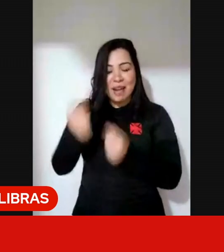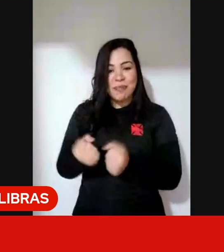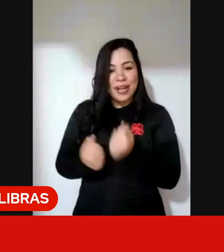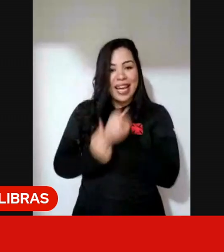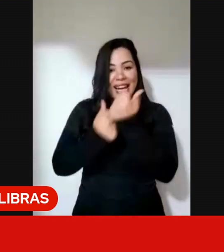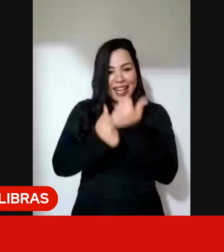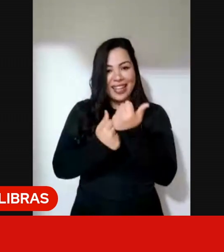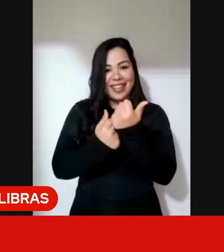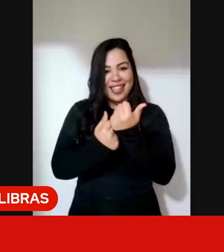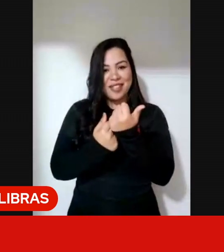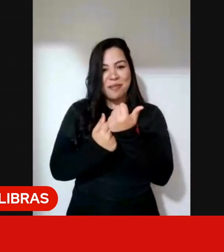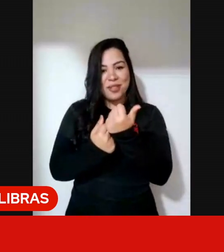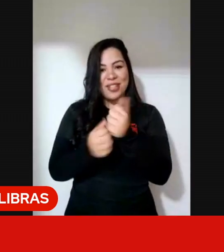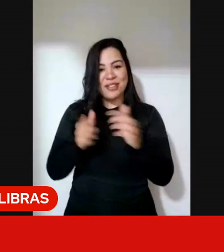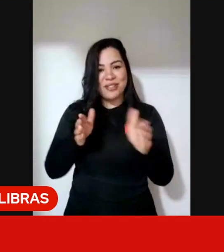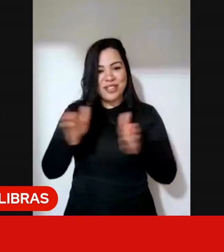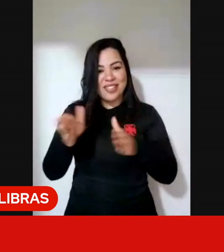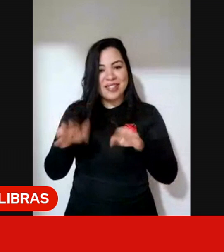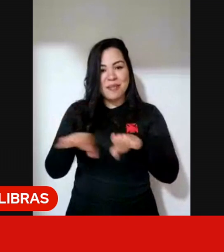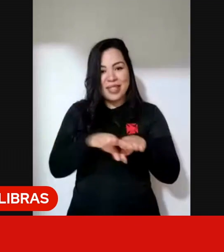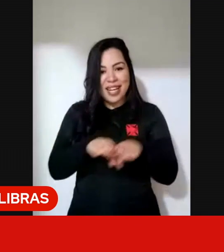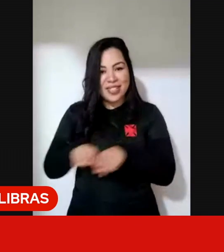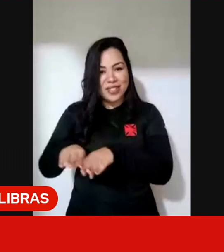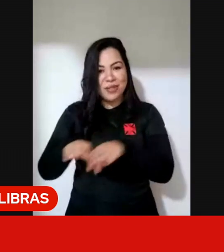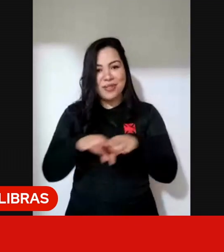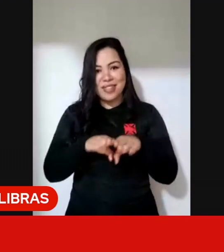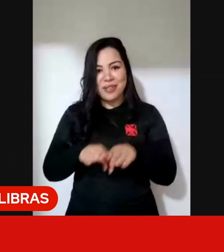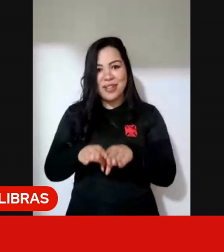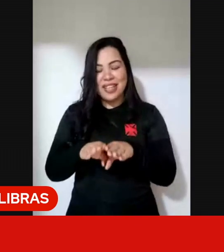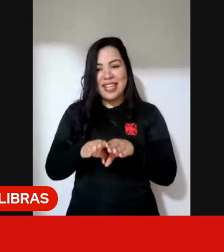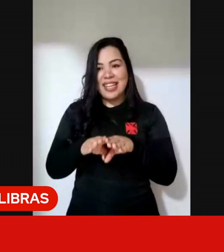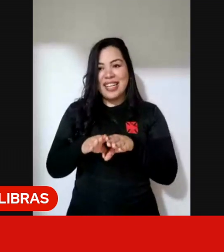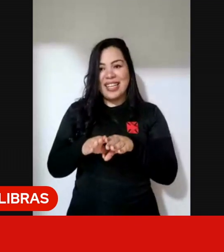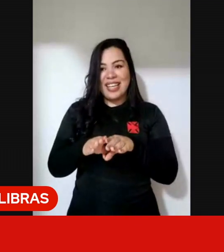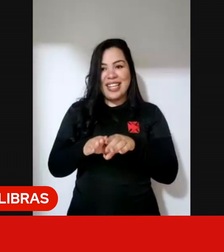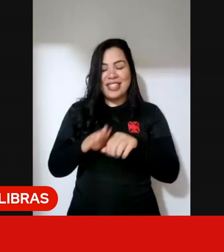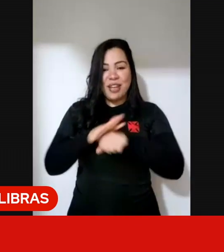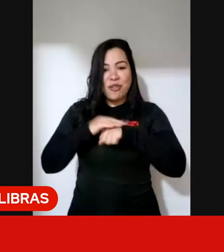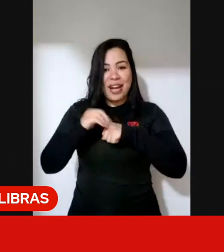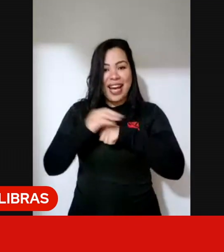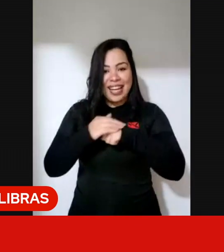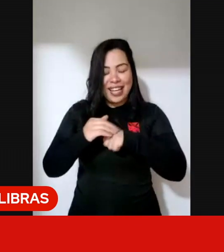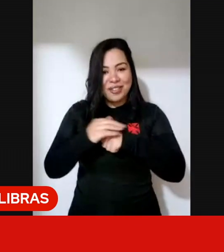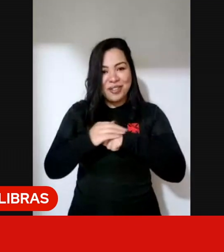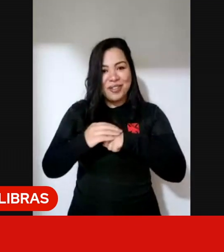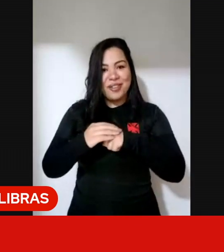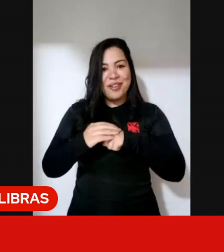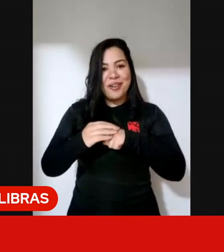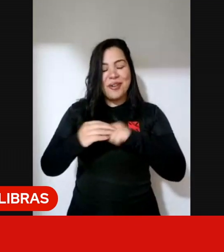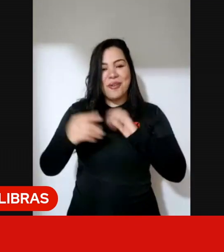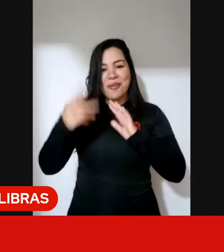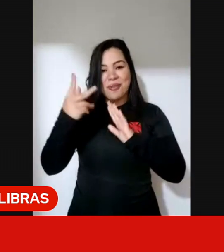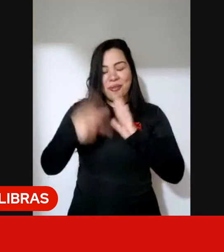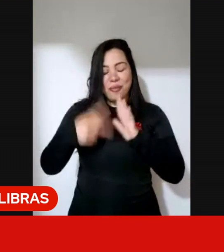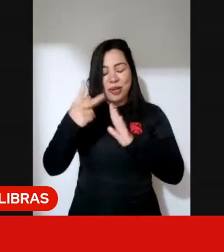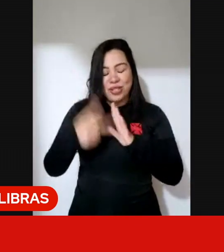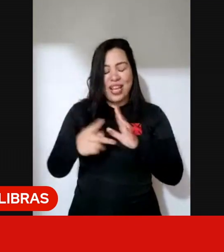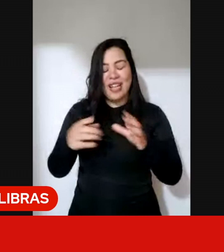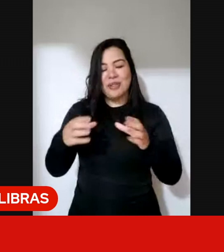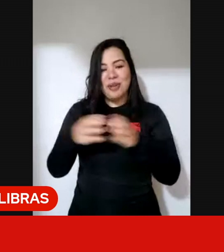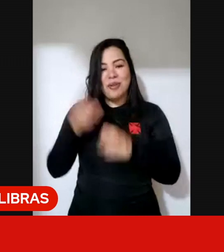querendo apoiar esse projeto de acessibilidade, de inclusão, que eles têm um carinho com